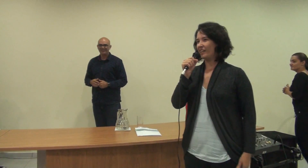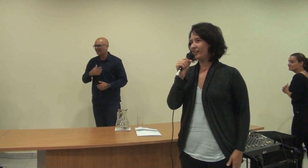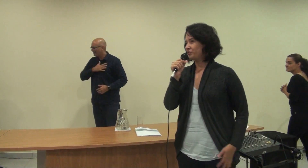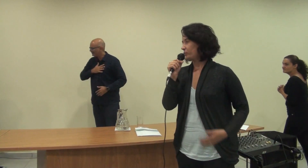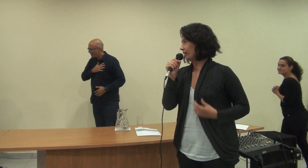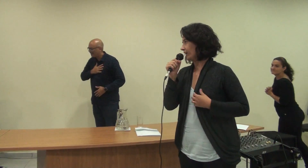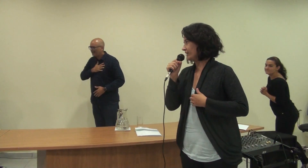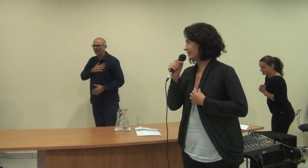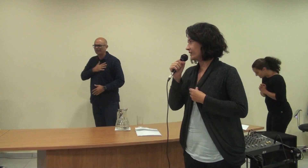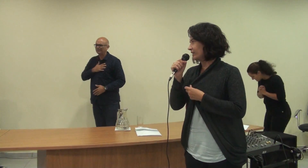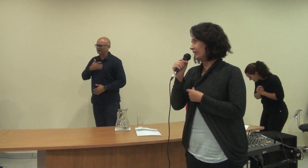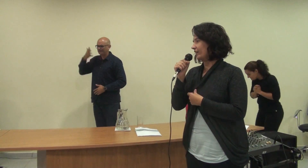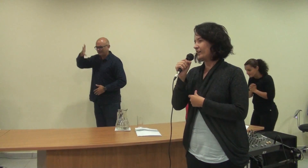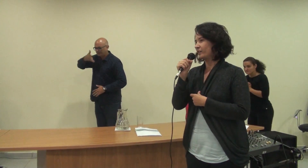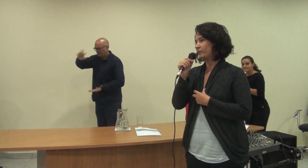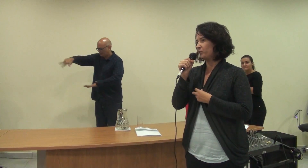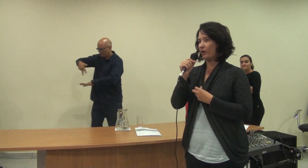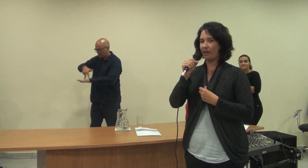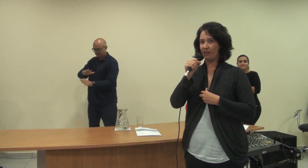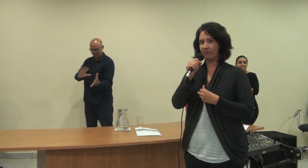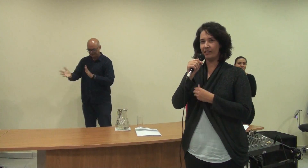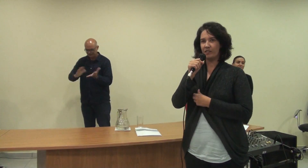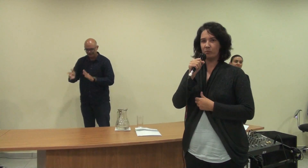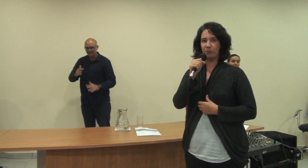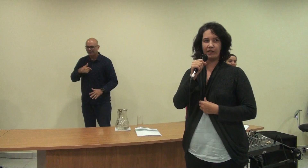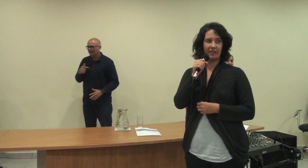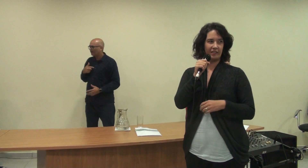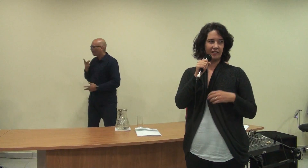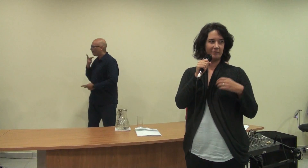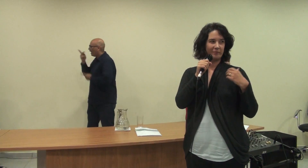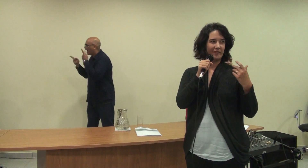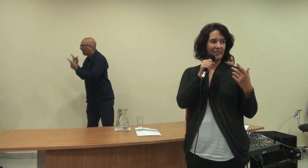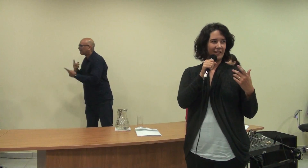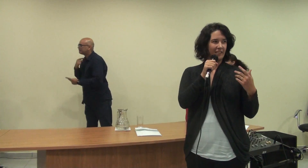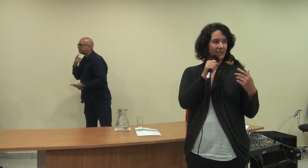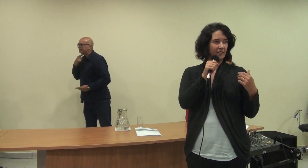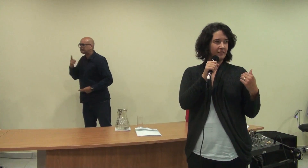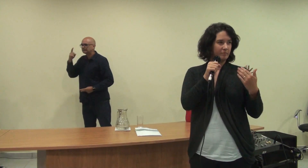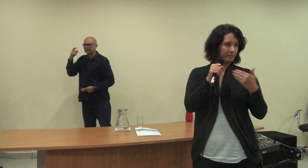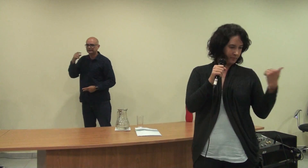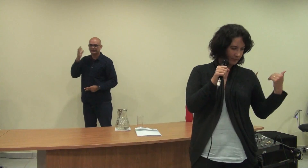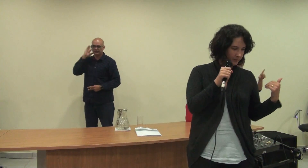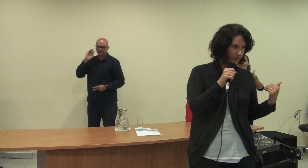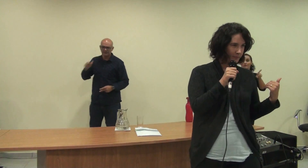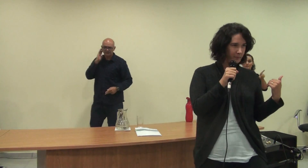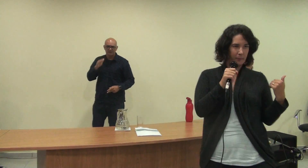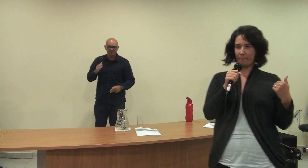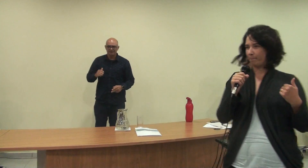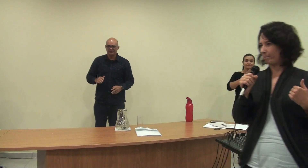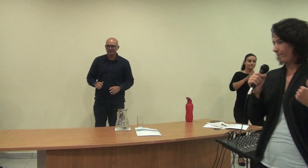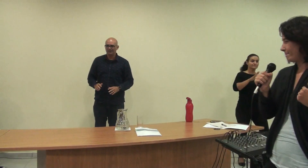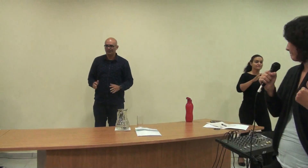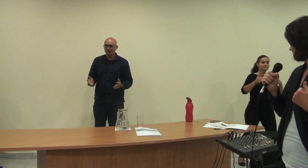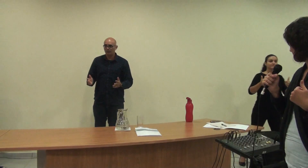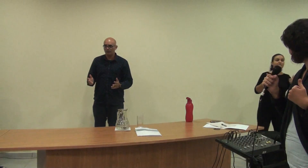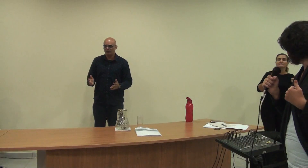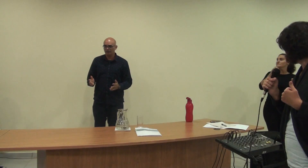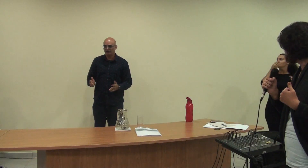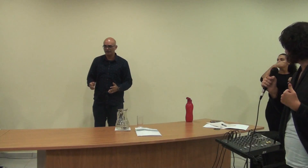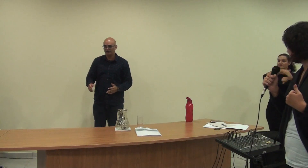Foi excelente a palestra. Não tem palavras para... Só um pano para organizar